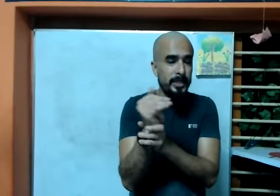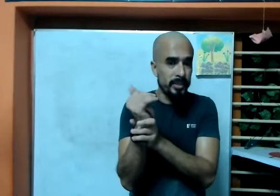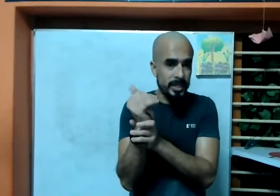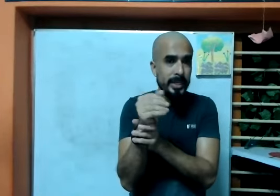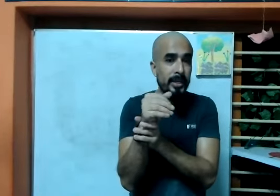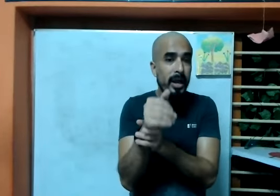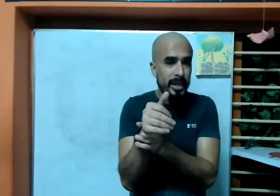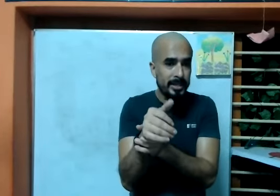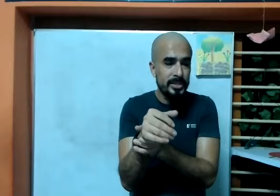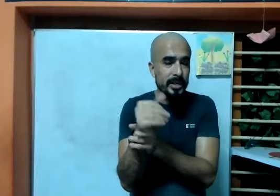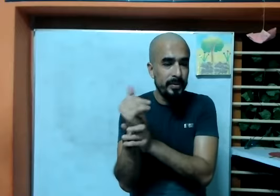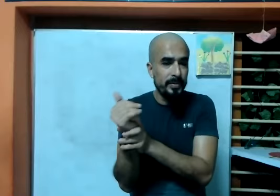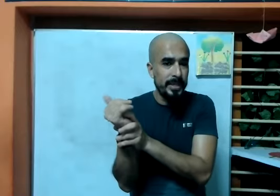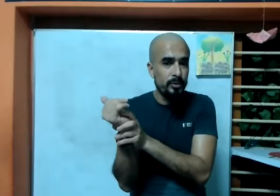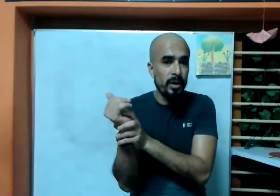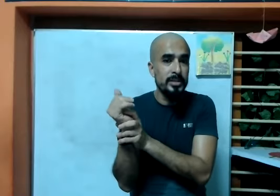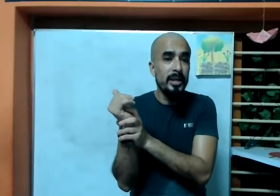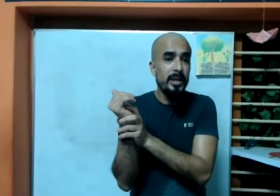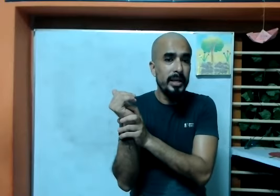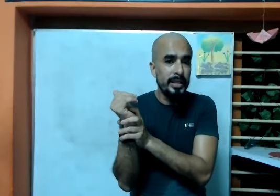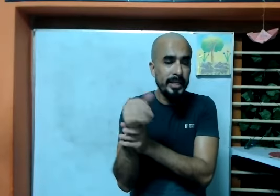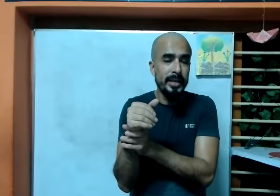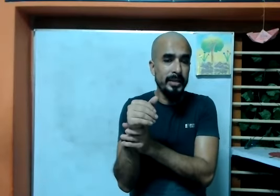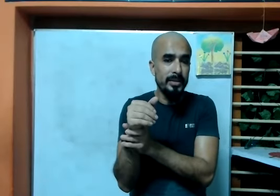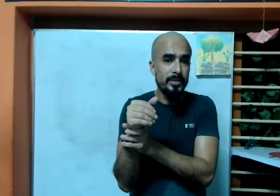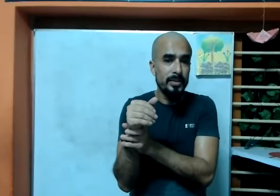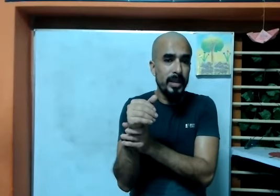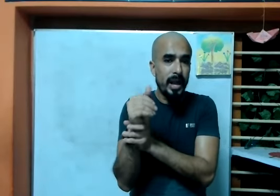ওয়াজ রেইনিং আই আস্কড হার ইফ ইট ওয়াজ রেইনিং